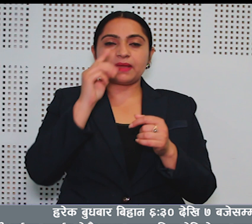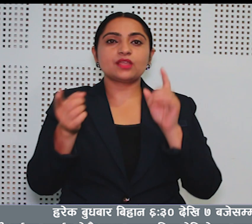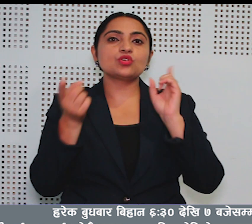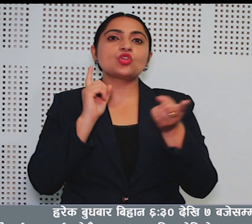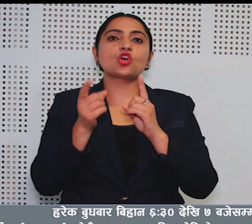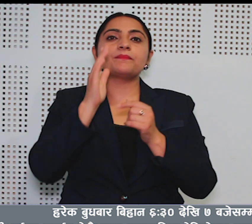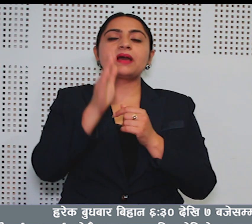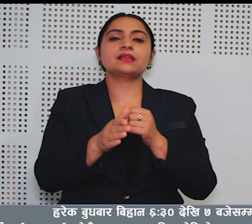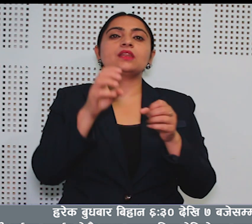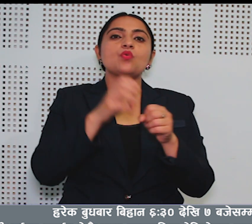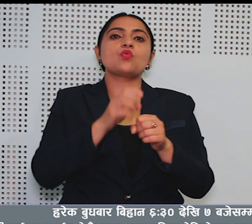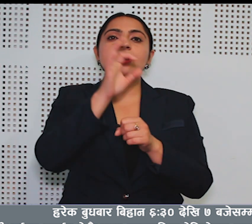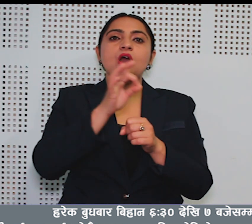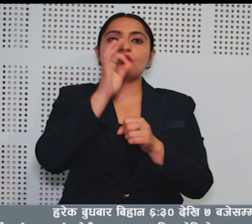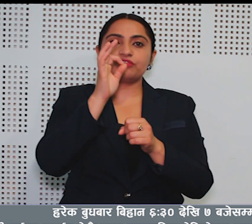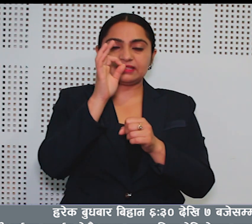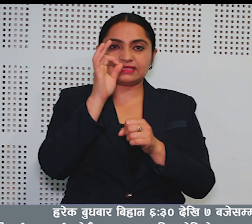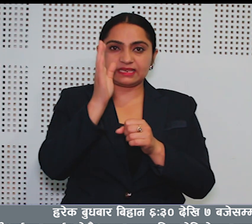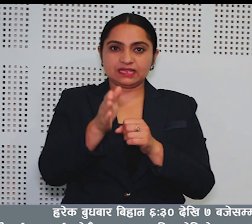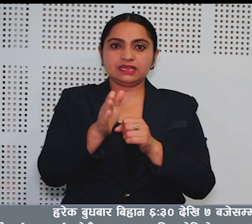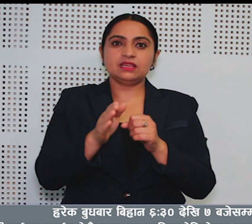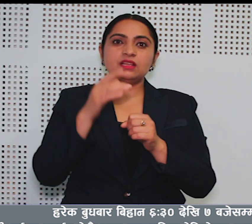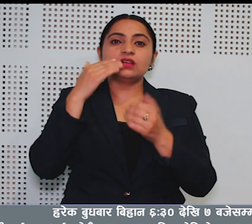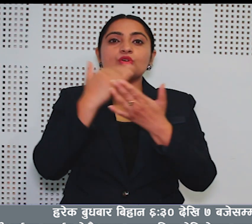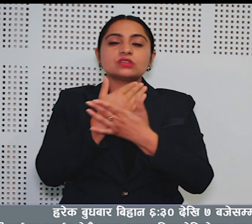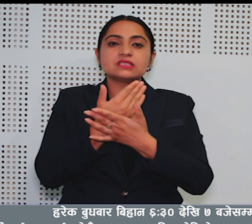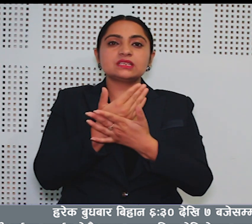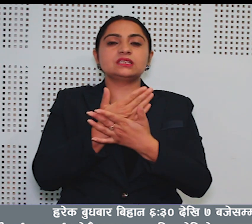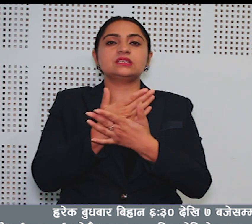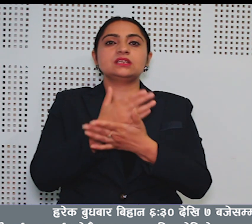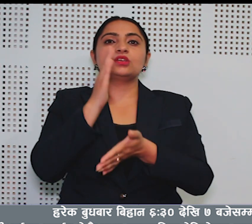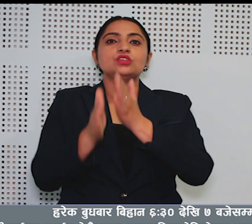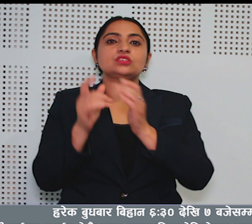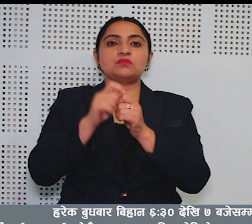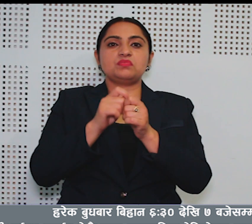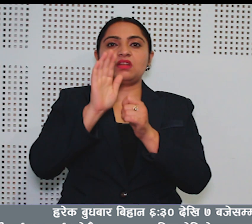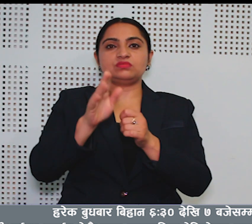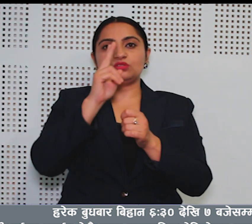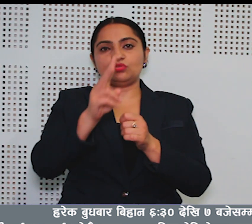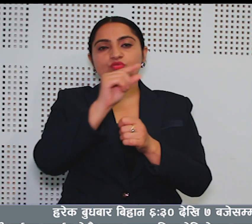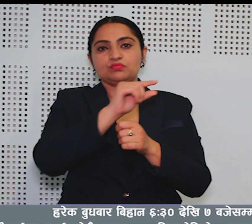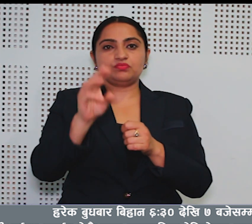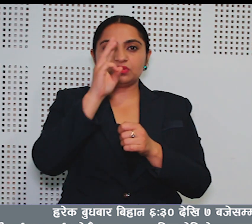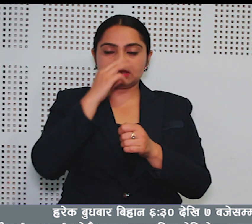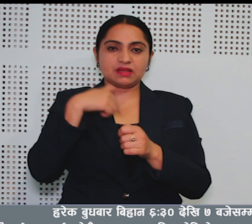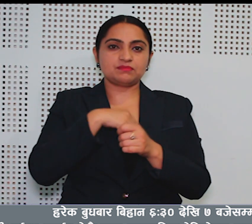नगरपालिकाले वडा कार्यालयले कसरी योजना बनाउँछ यसको बारेमा हामीलाई केही नै थाहा